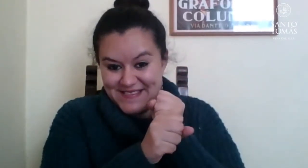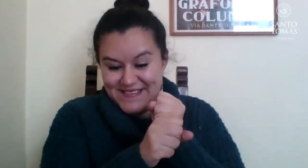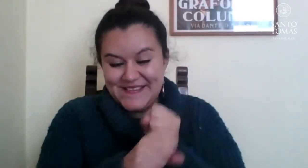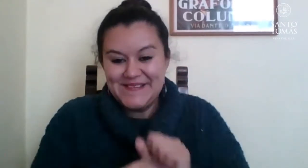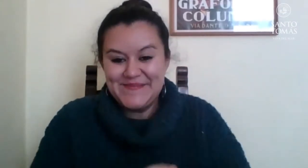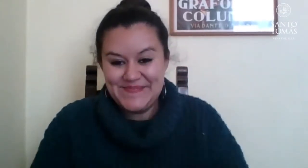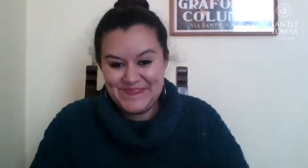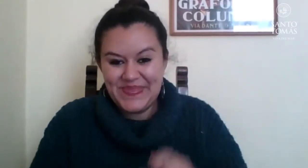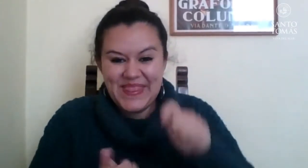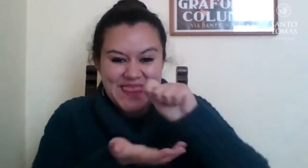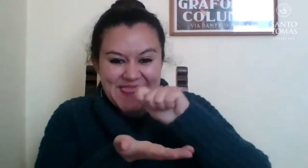trabajo.